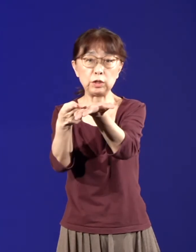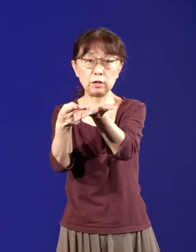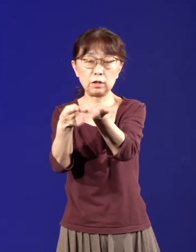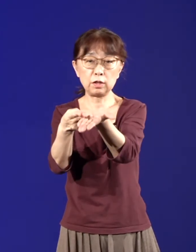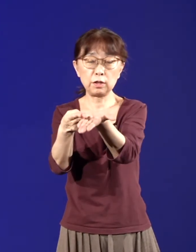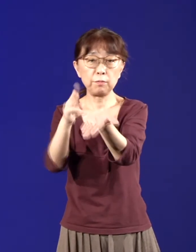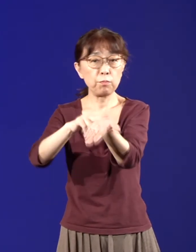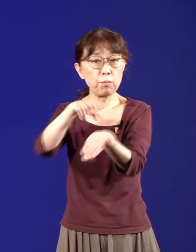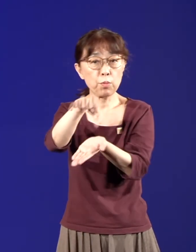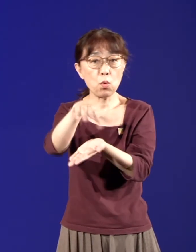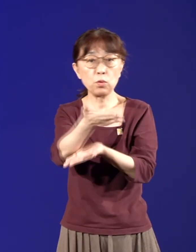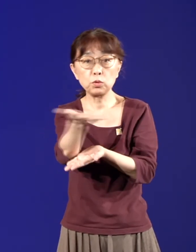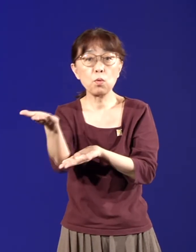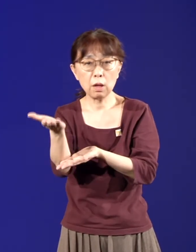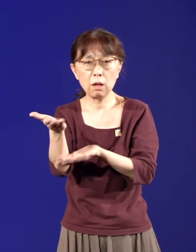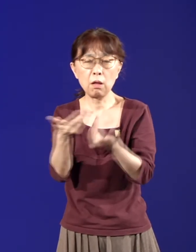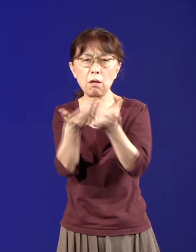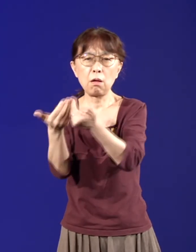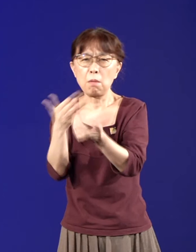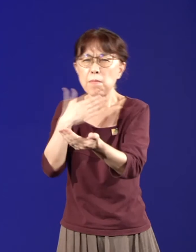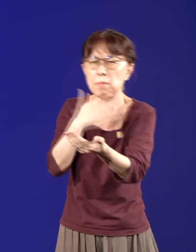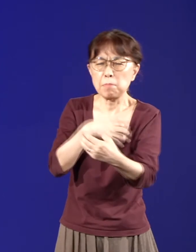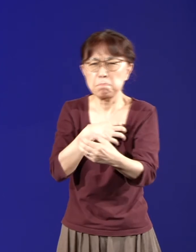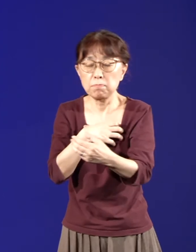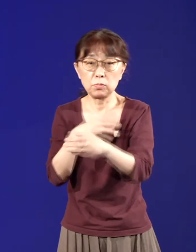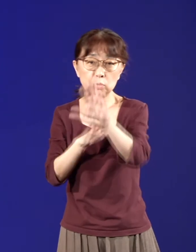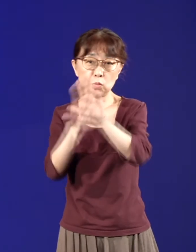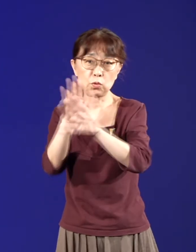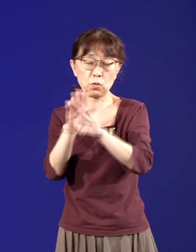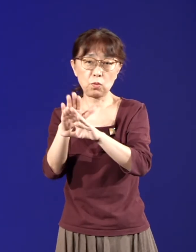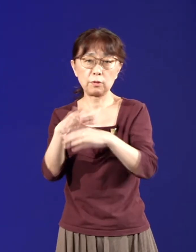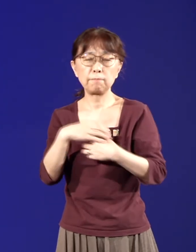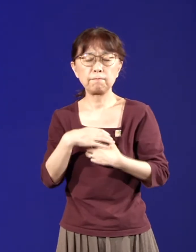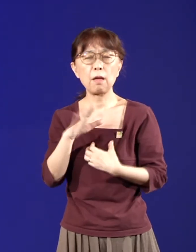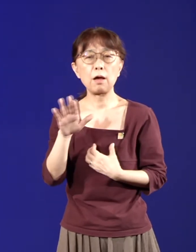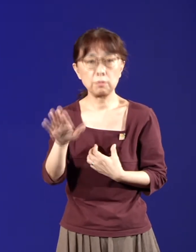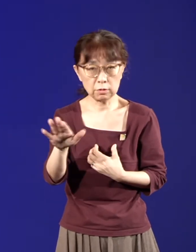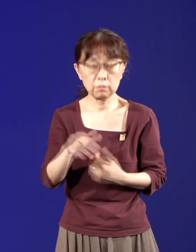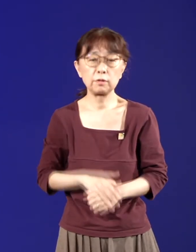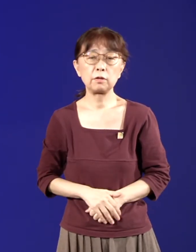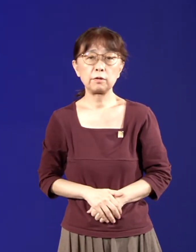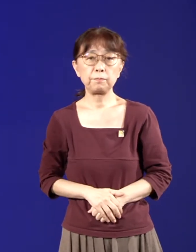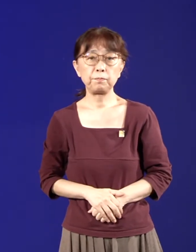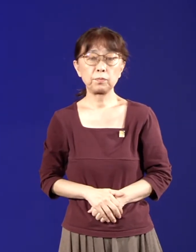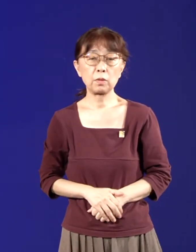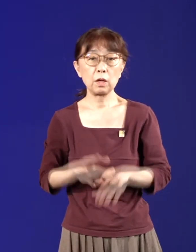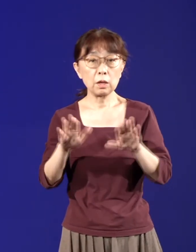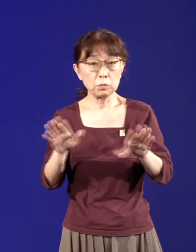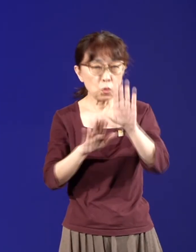が逼迫をしてくるということに、懸念があるという状況であります。この